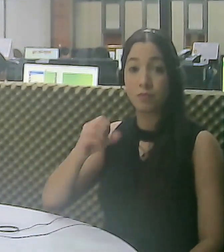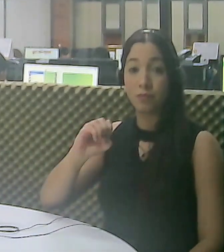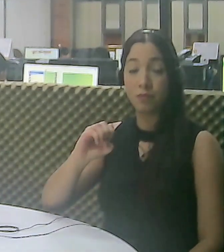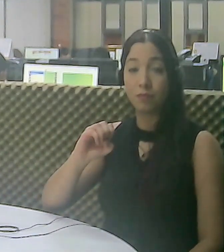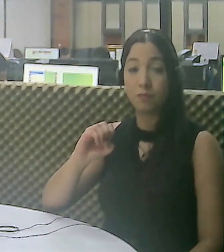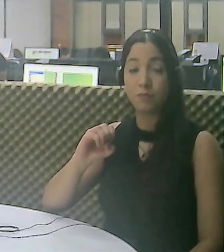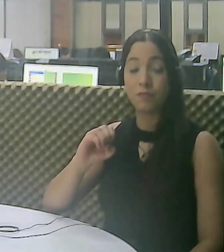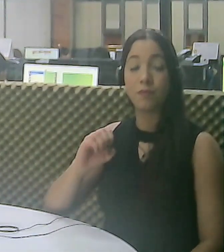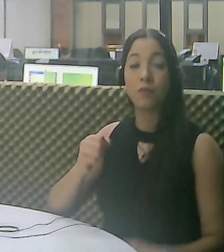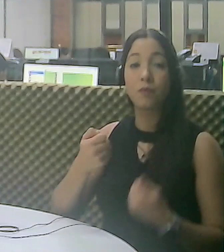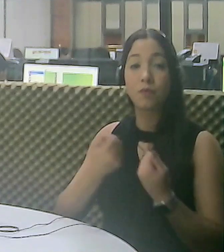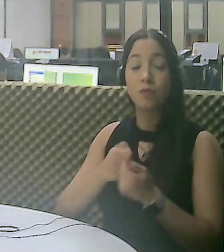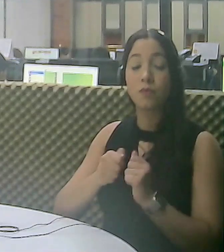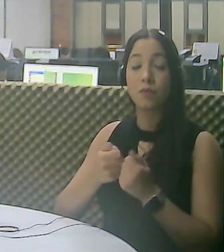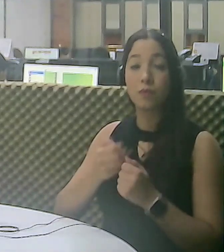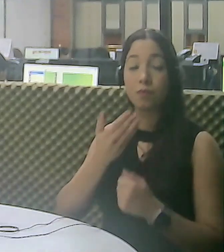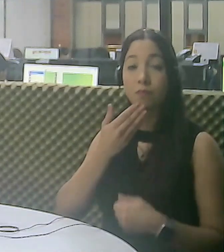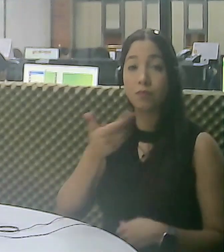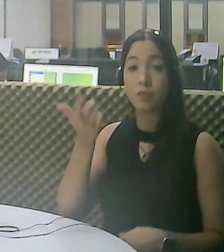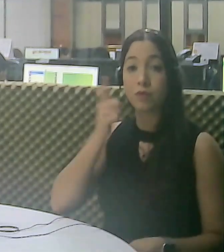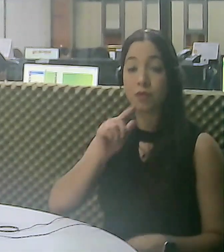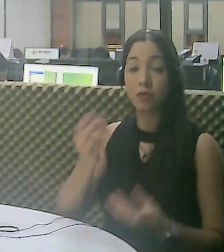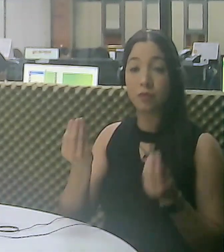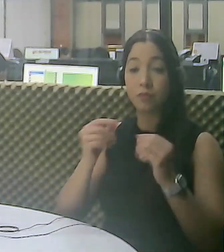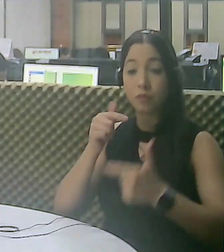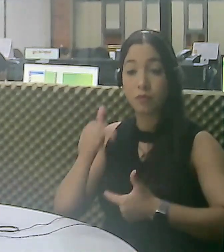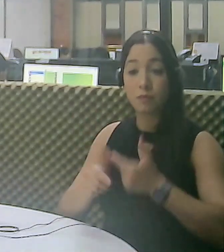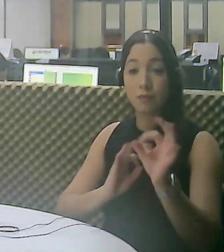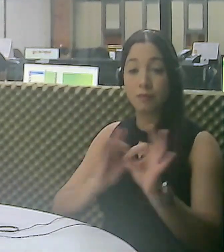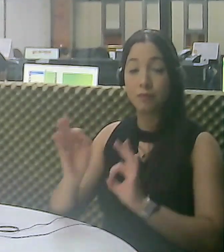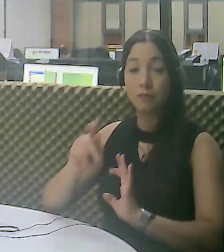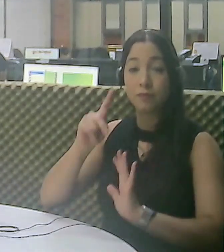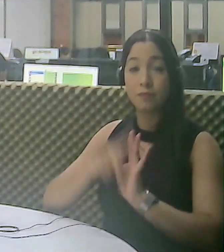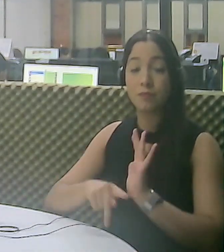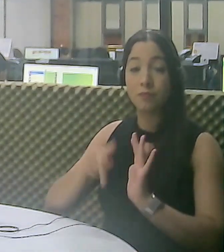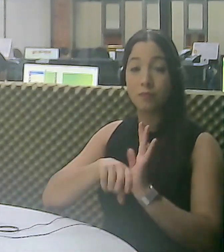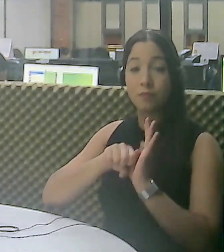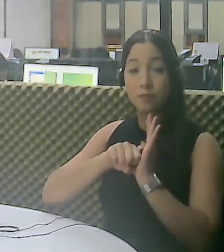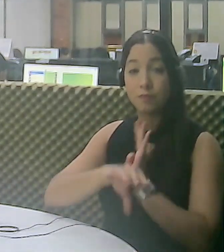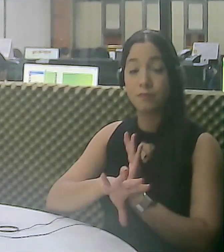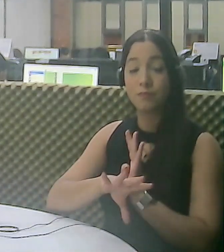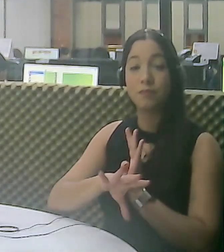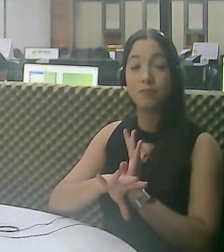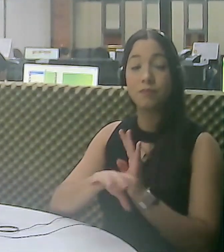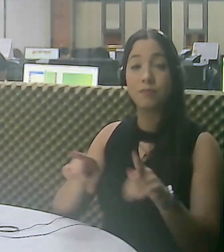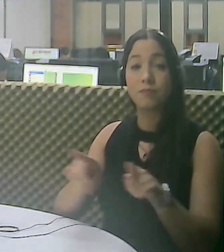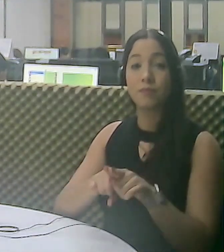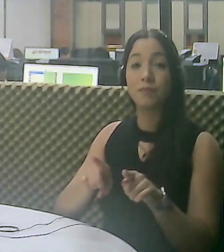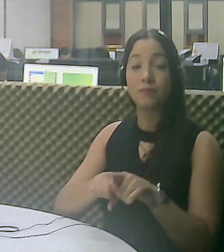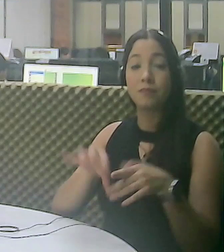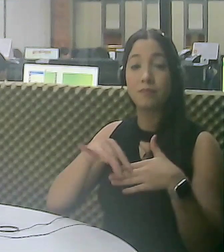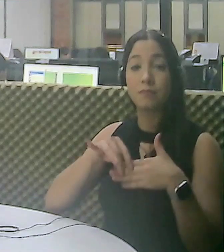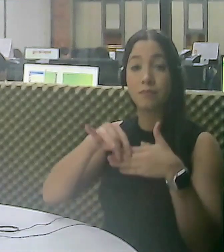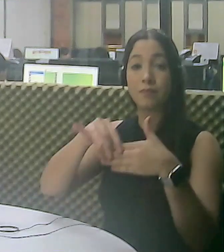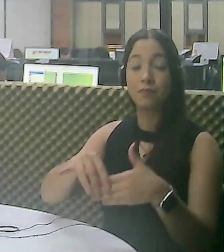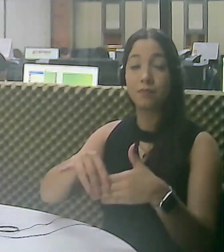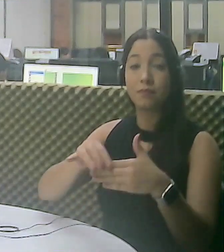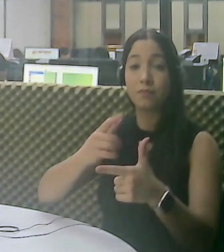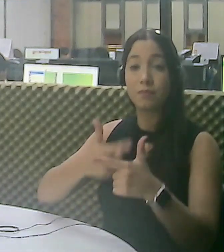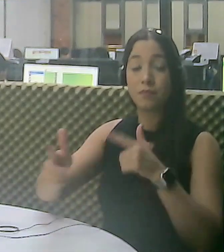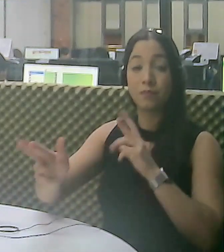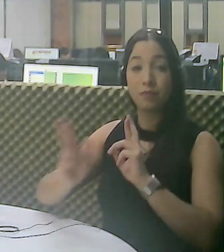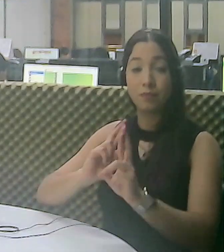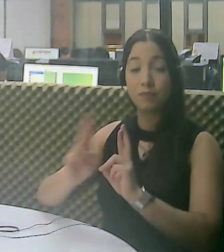Busão Social, a população pode solicitar inserção em serviços, programas, projetos e benefícios, além de encaminhamentos para